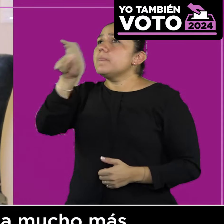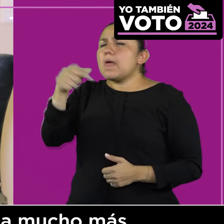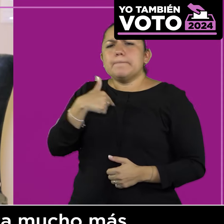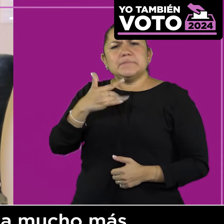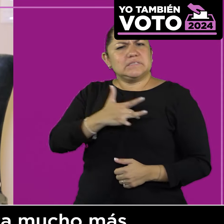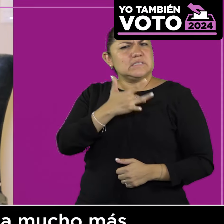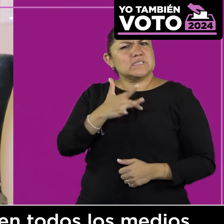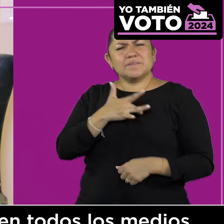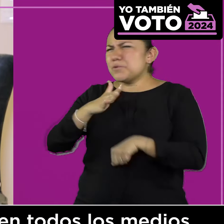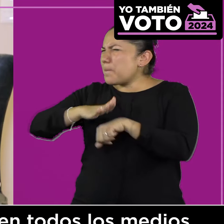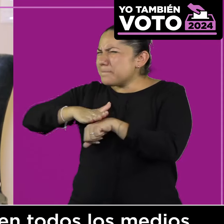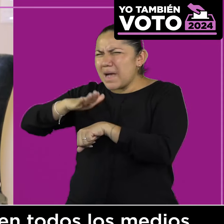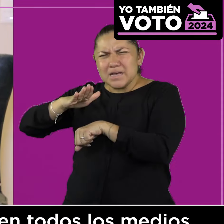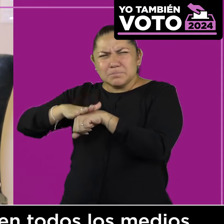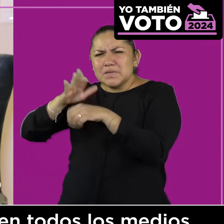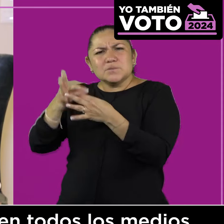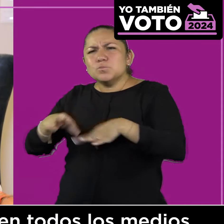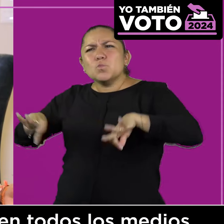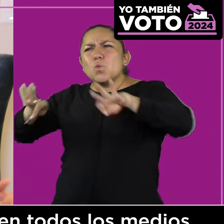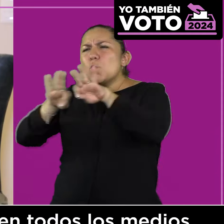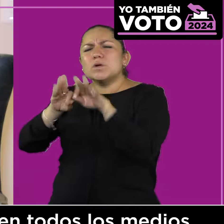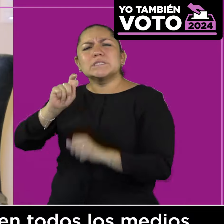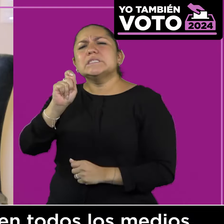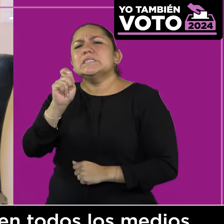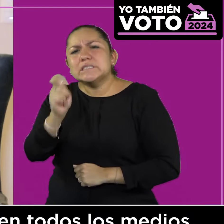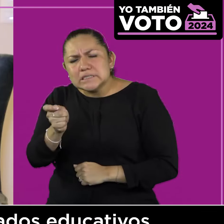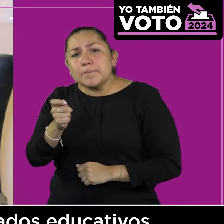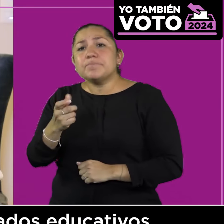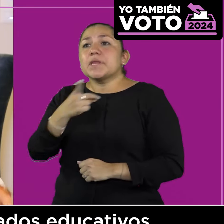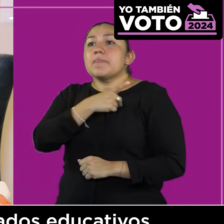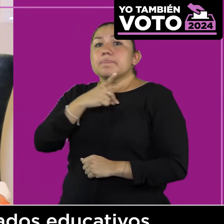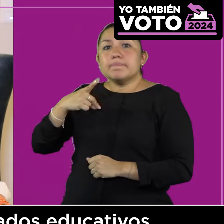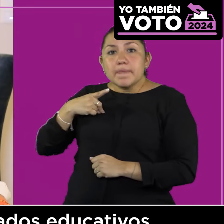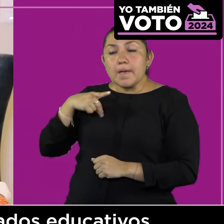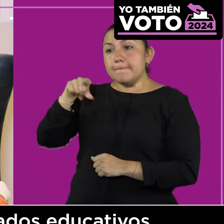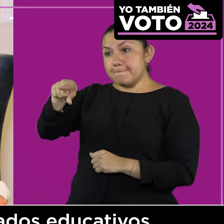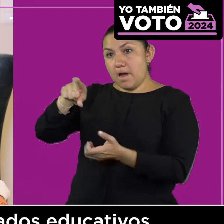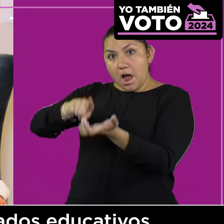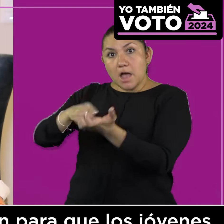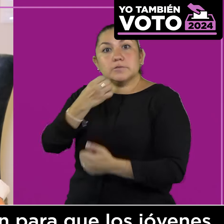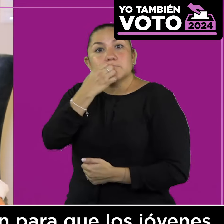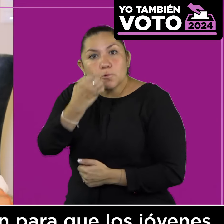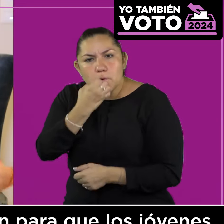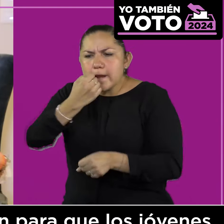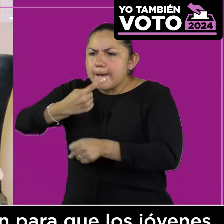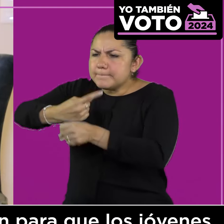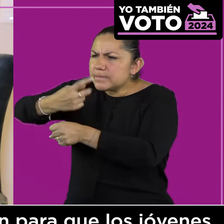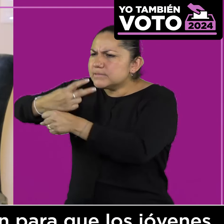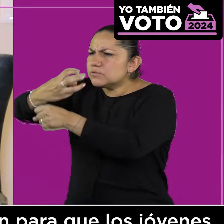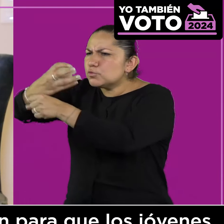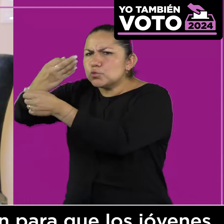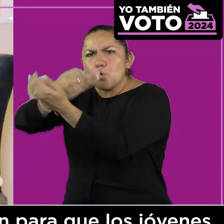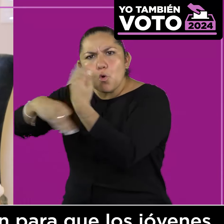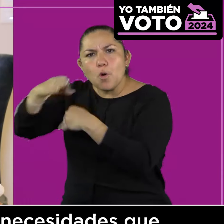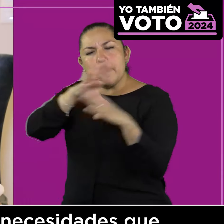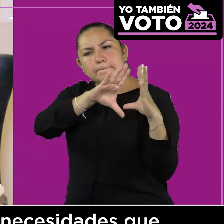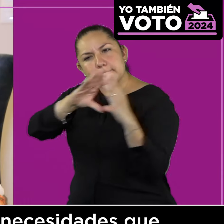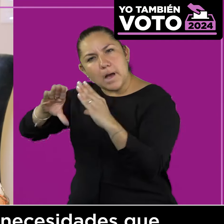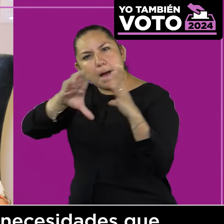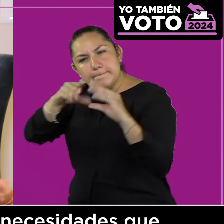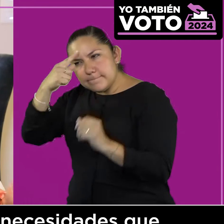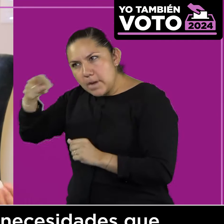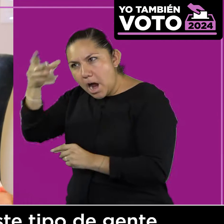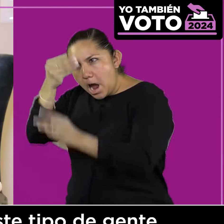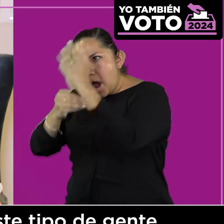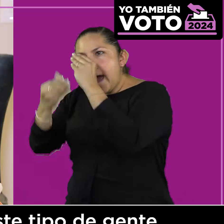me importa mucho más que hayan talleres en todos los medios en todos los grados educativos precisamente también para que los jóvenes sepamos